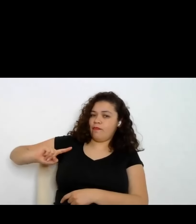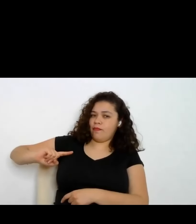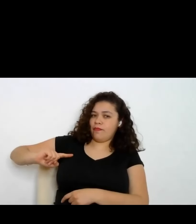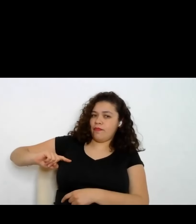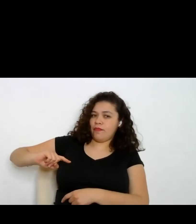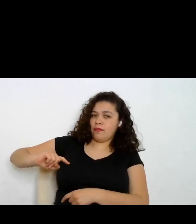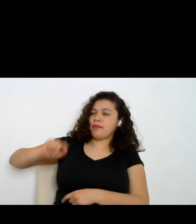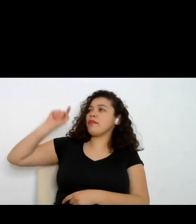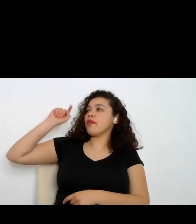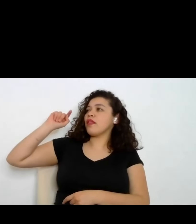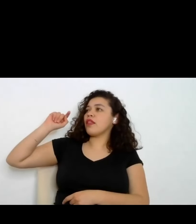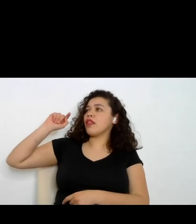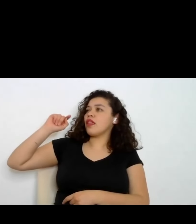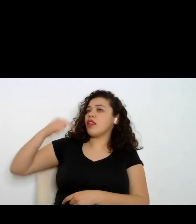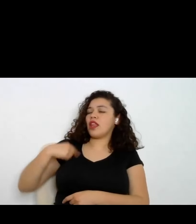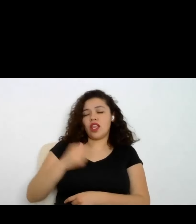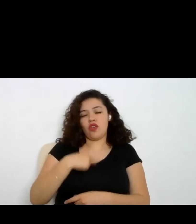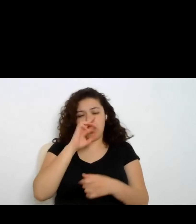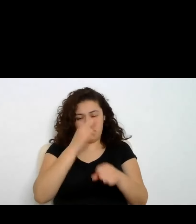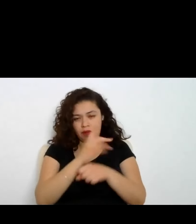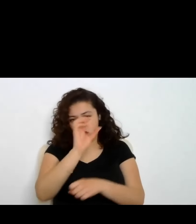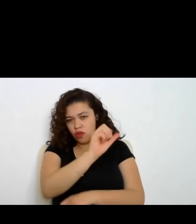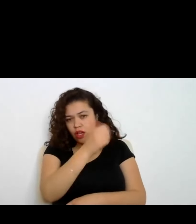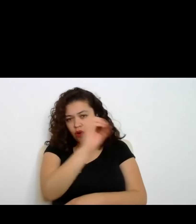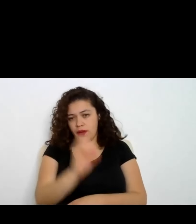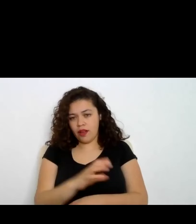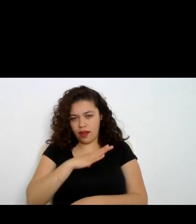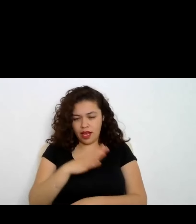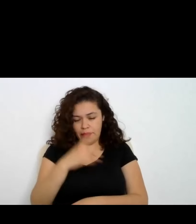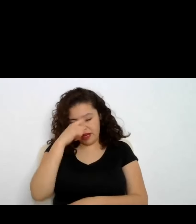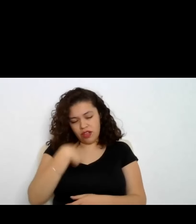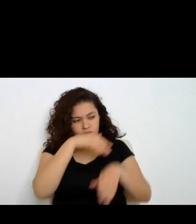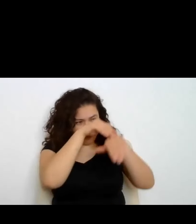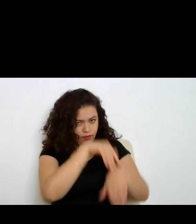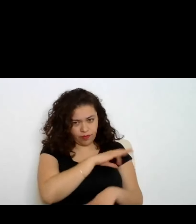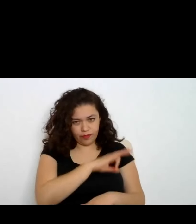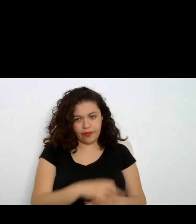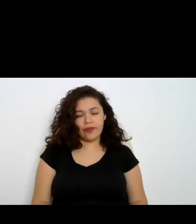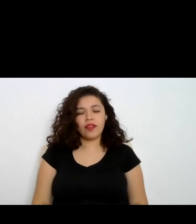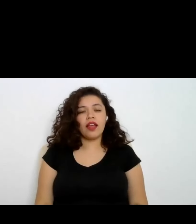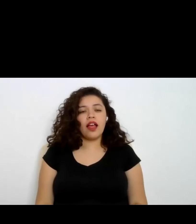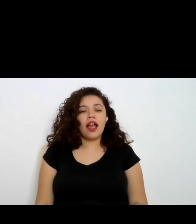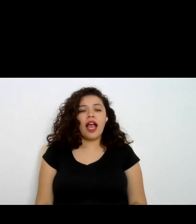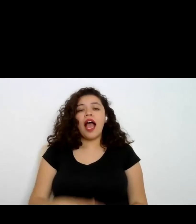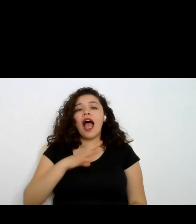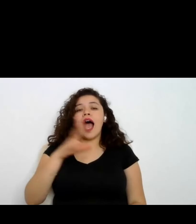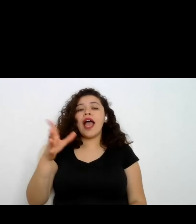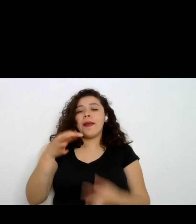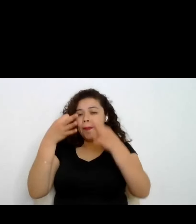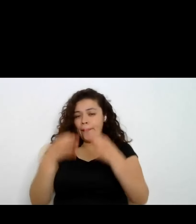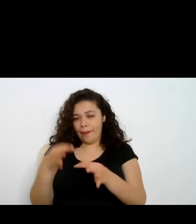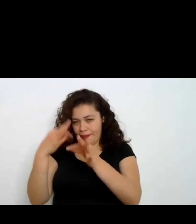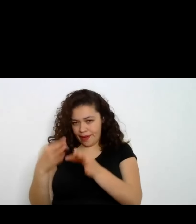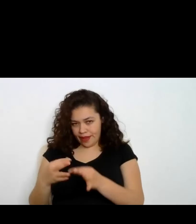entonces tiene otro tipo de obligaciones. Tenemos otra figura que es el oficial de cumplimiento.